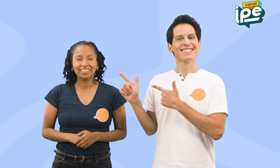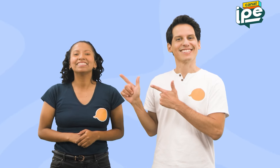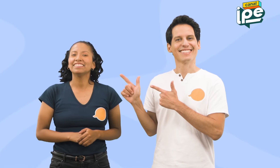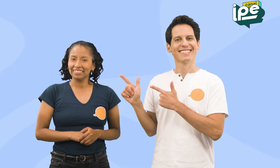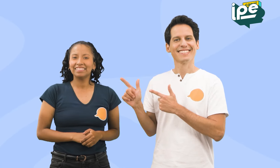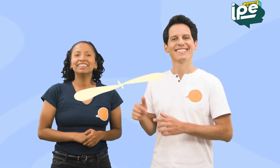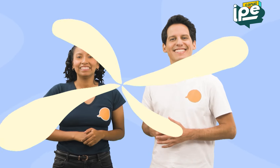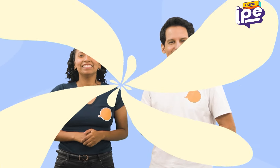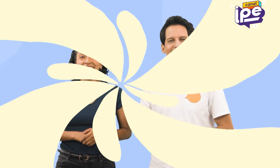listo